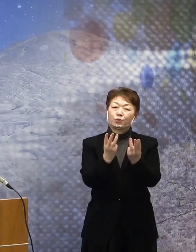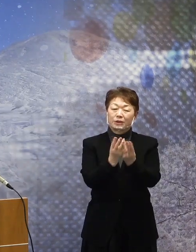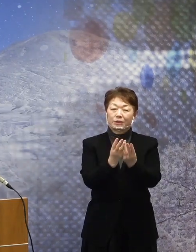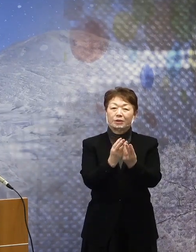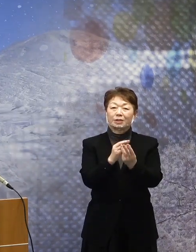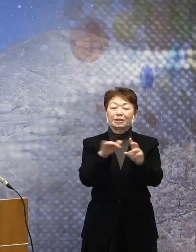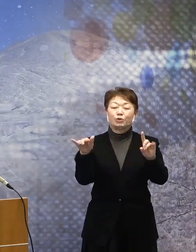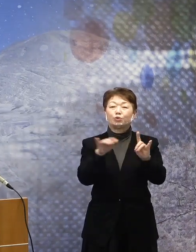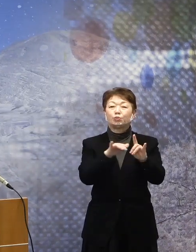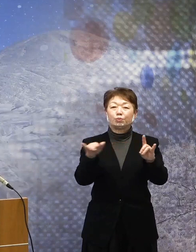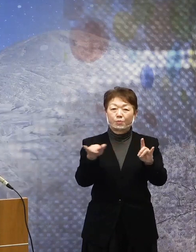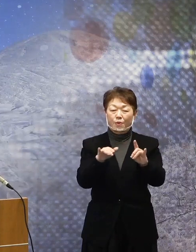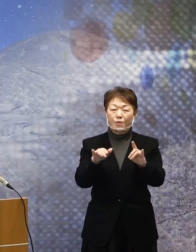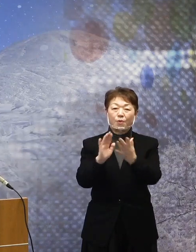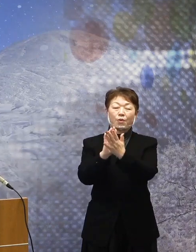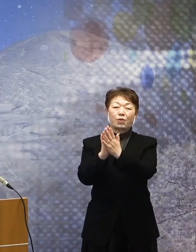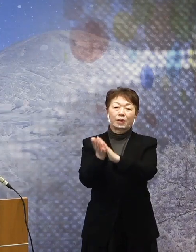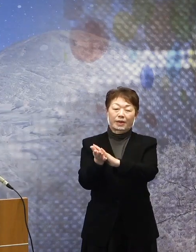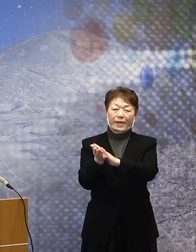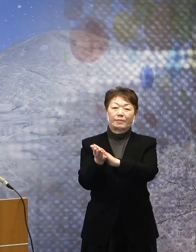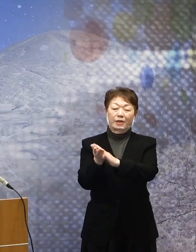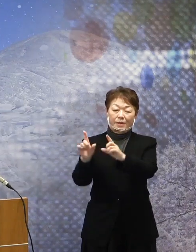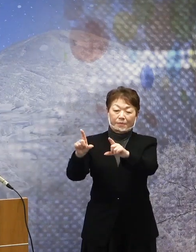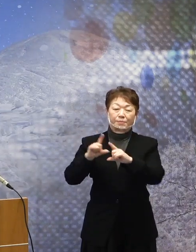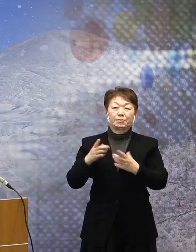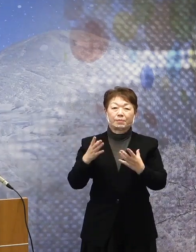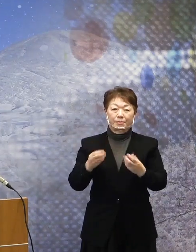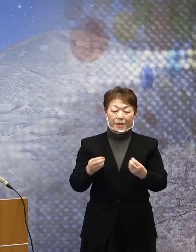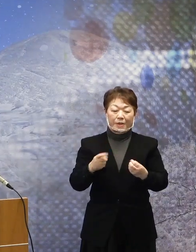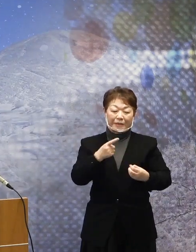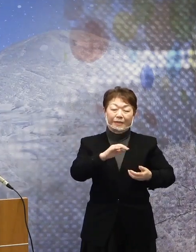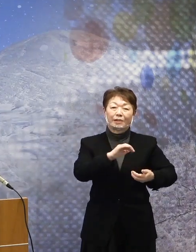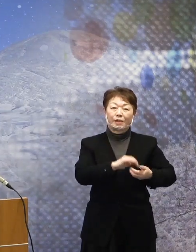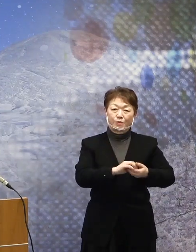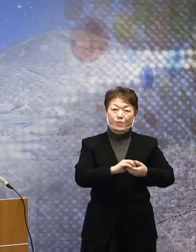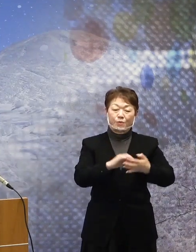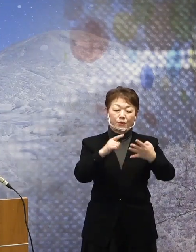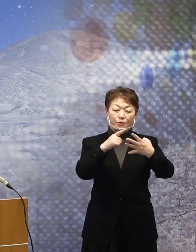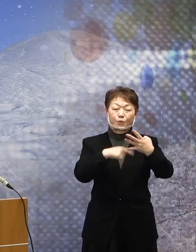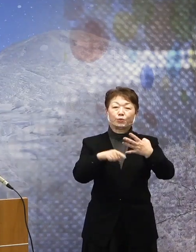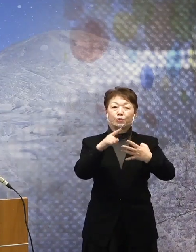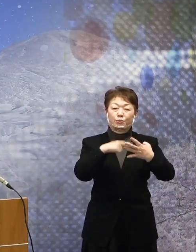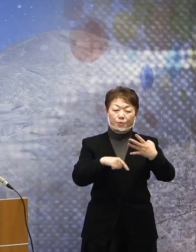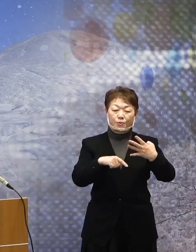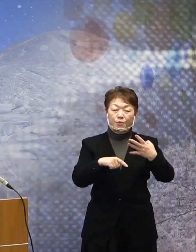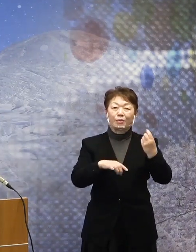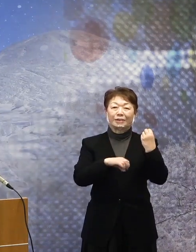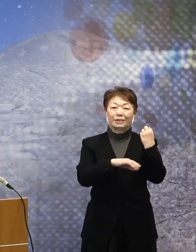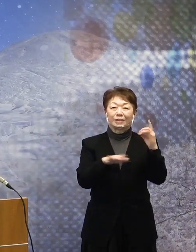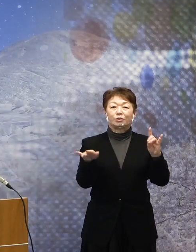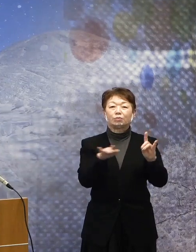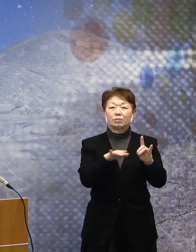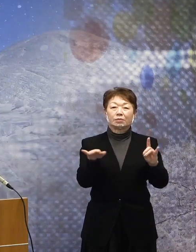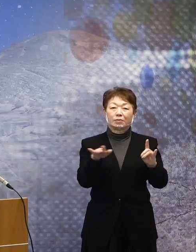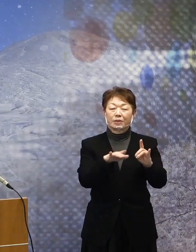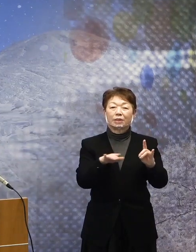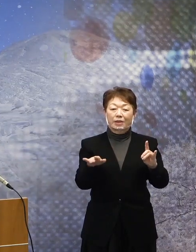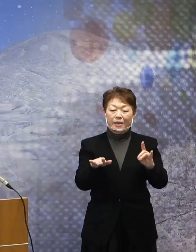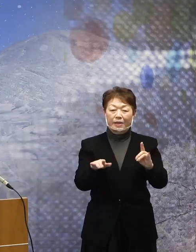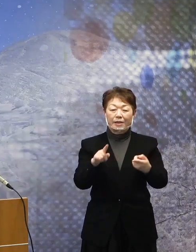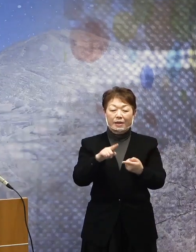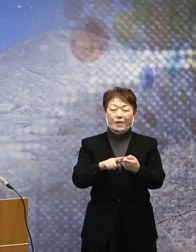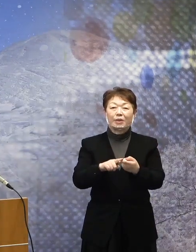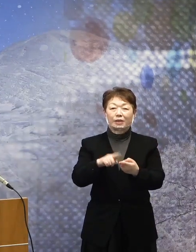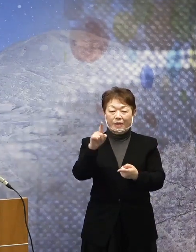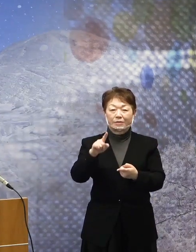県からお示しいただいたので繰り返すことはしませんけれども、一定の4つの基準で我々としては今回の見送り